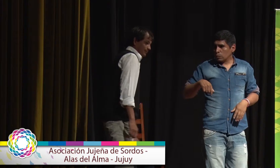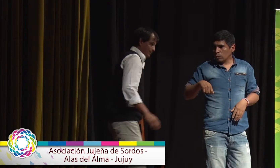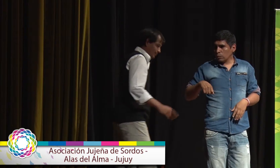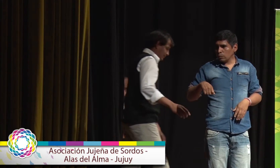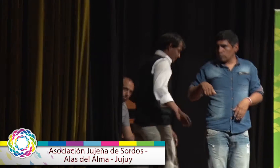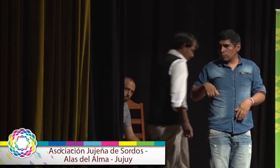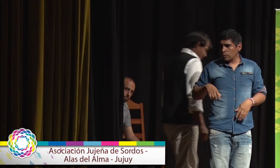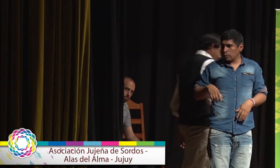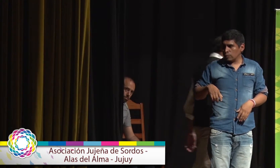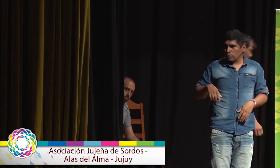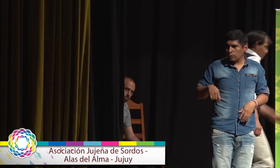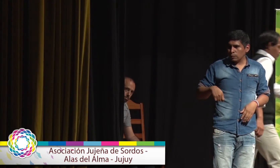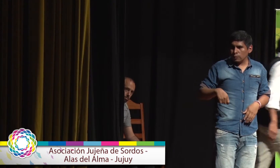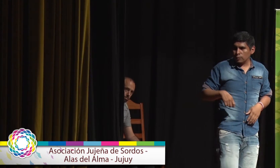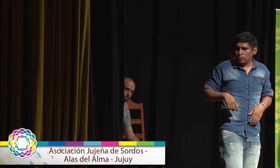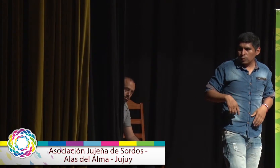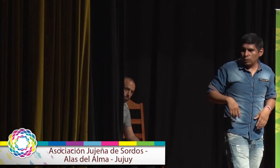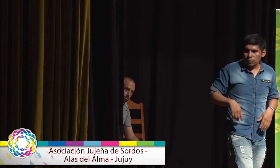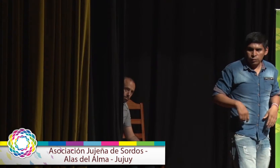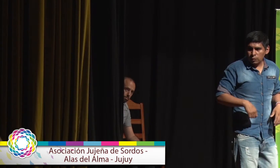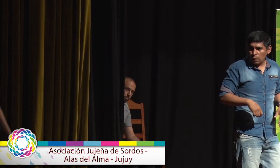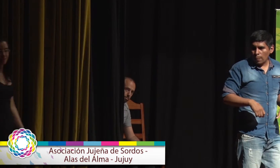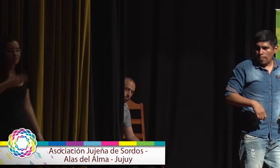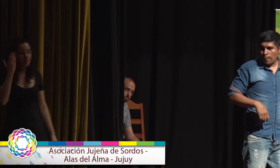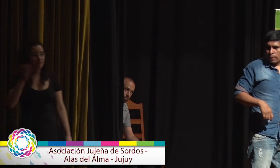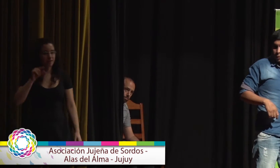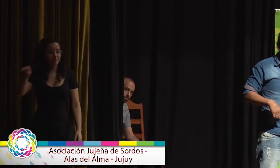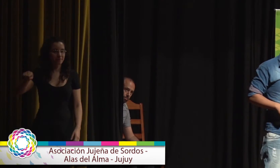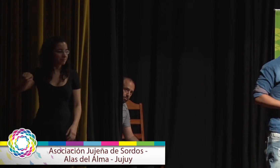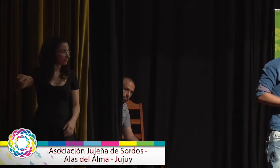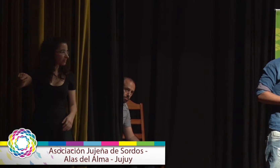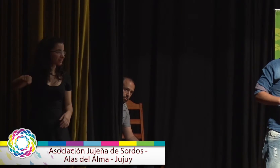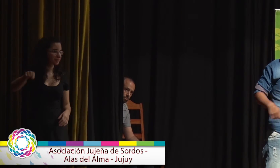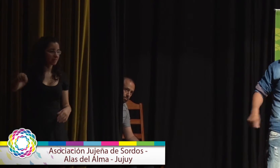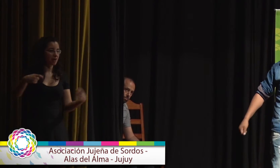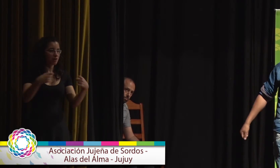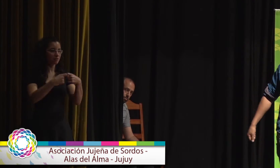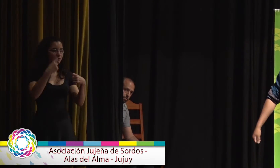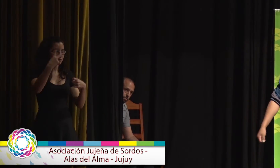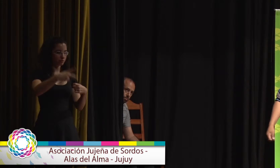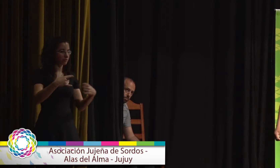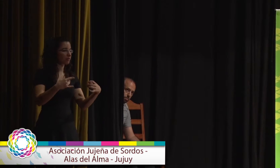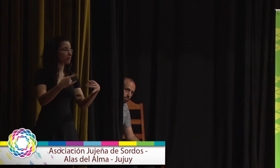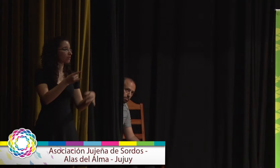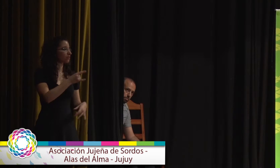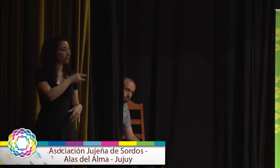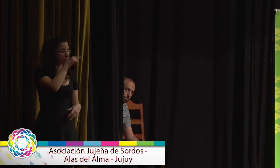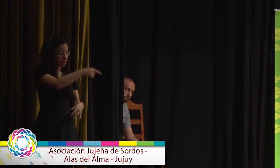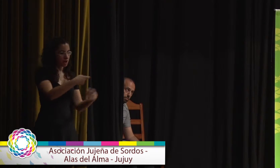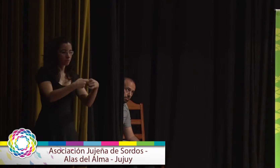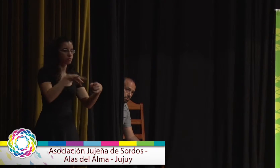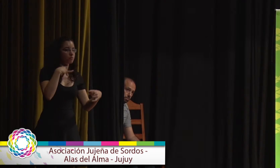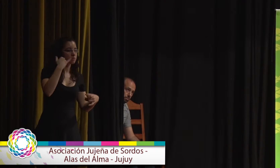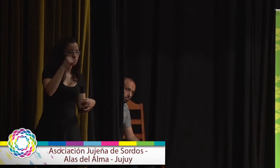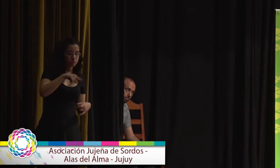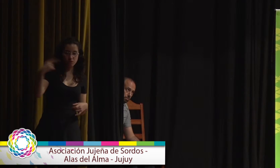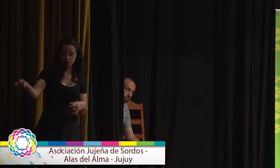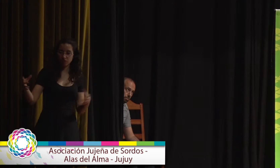Una cosita más. Somos dos instituciones, Asociación Jujeña de Sordos y Fundación Alas del Alma. Una sola